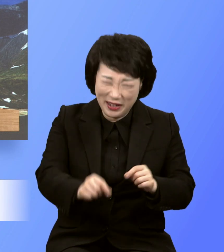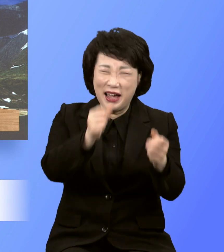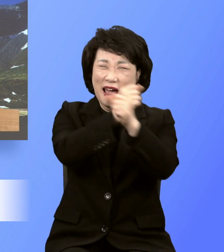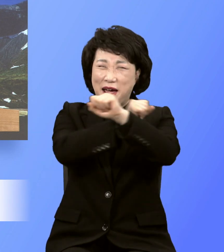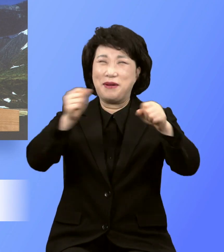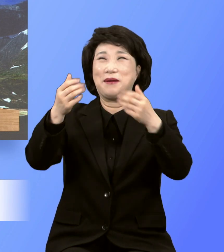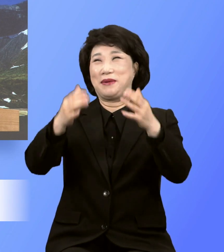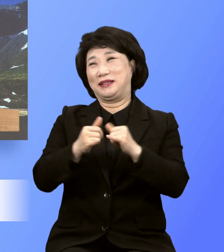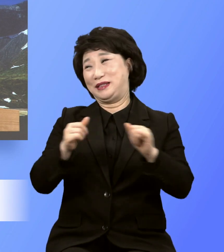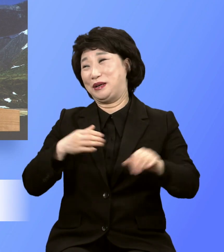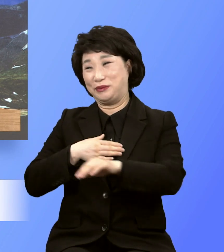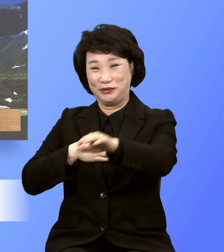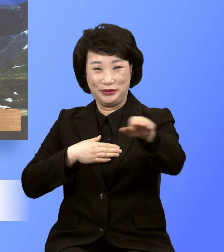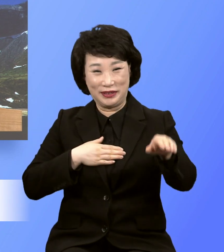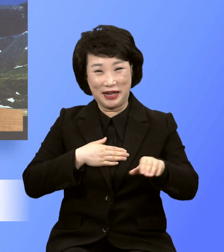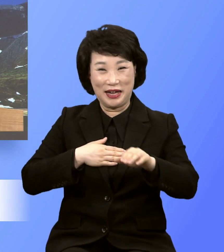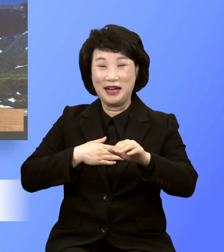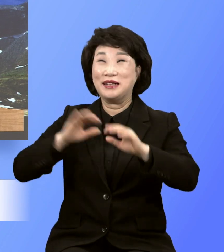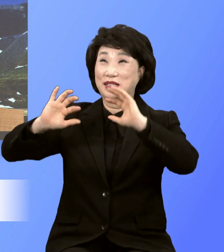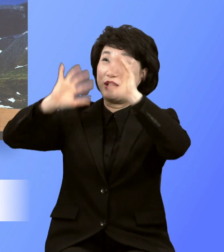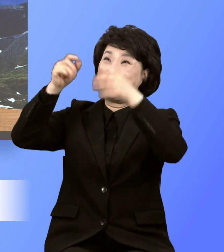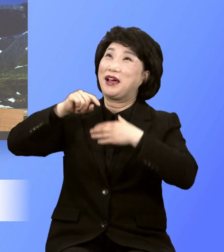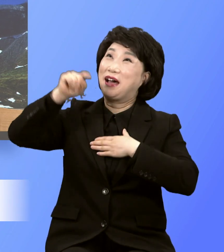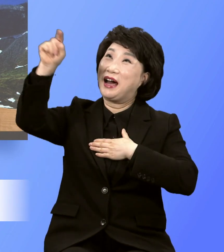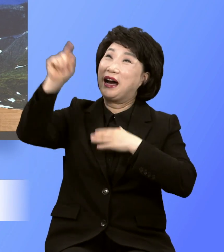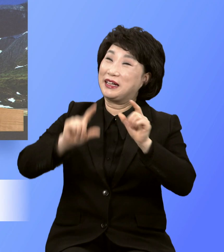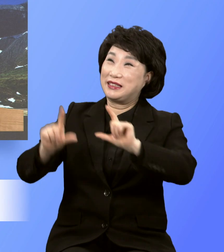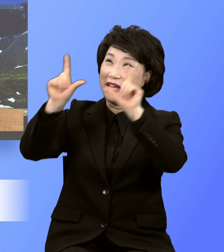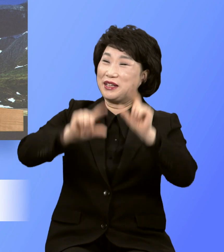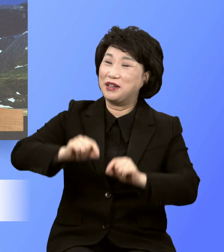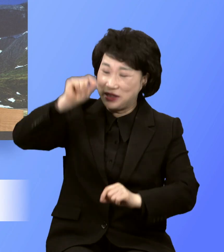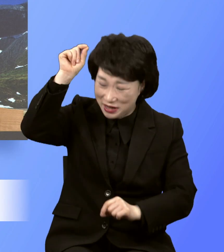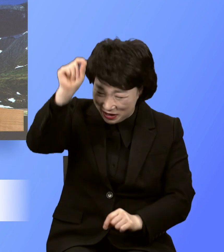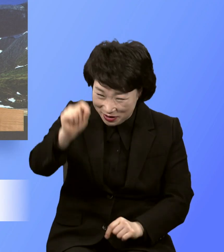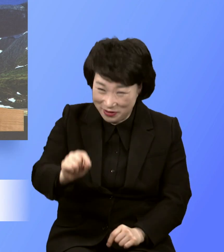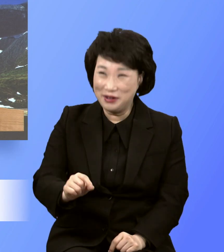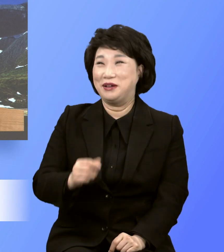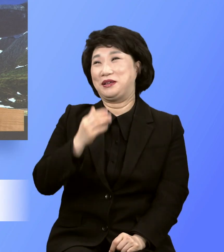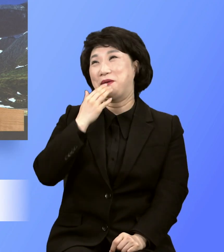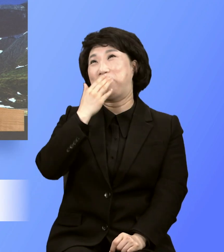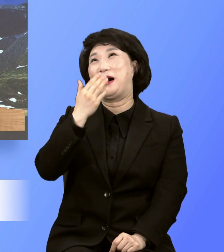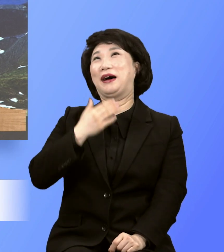해방된 자들이 천국에서 영원히 살게 되나니